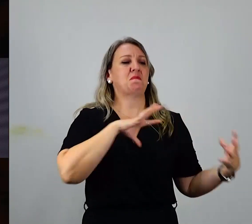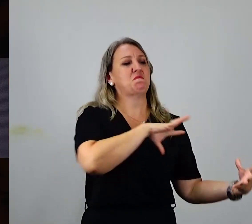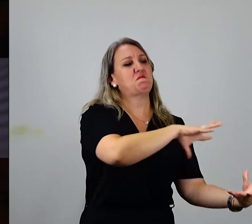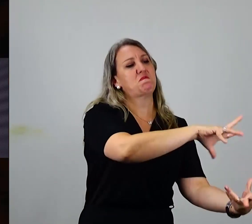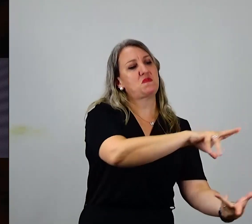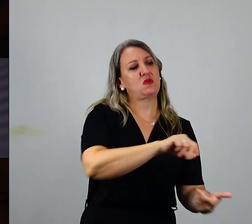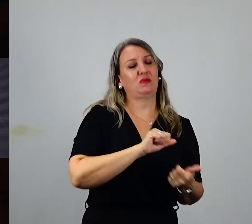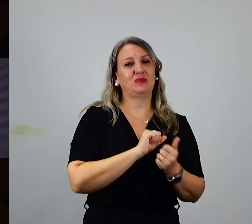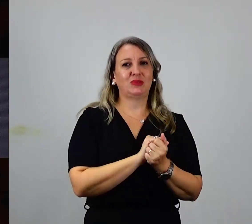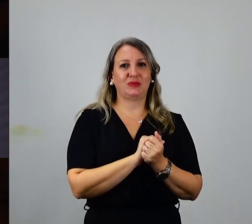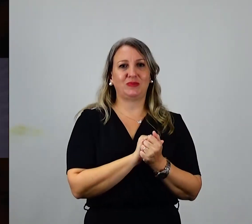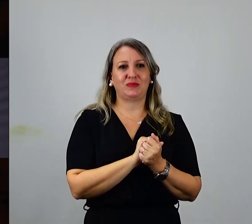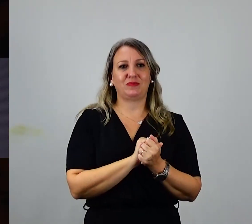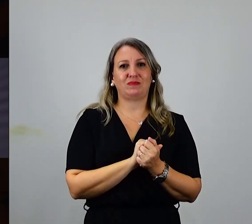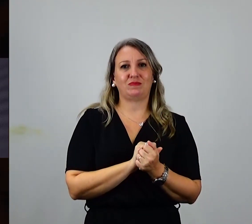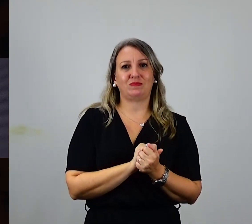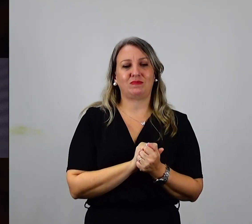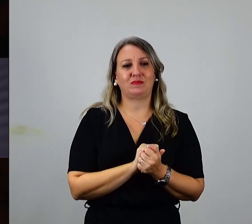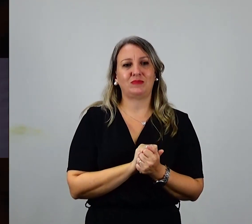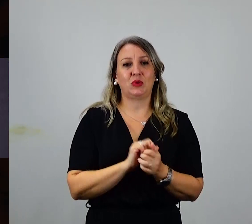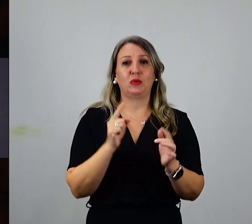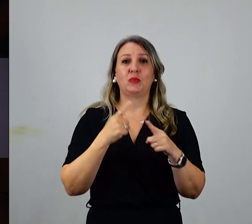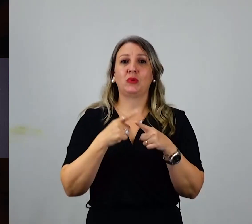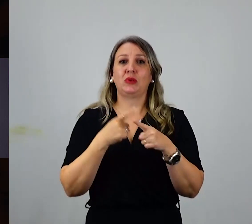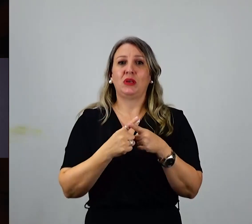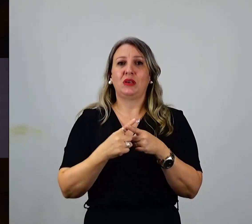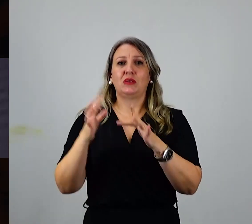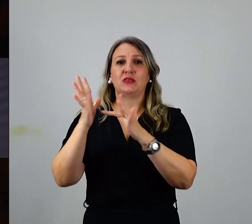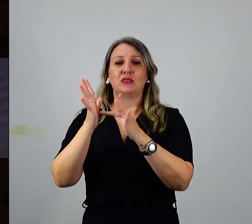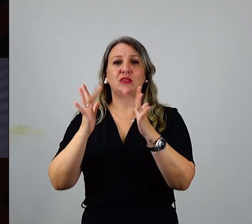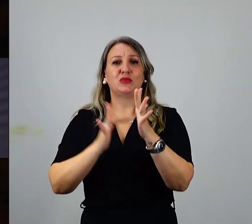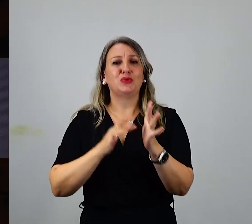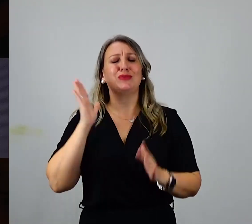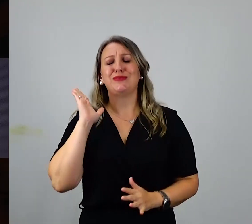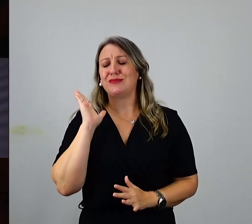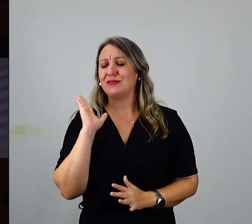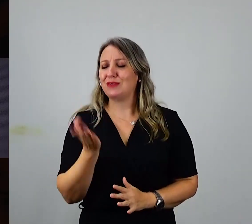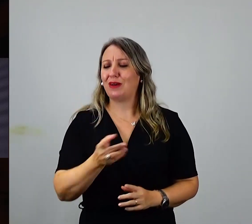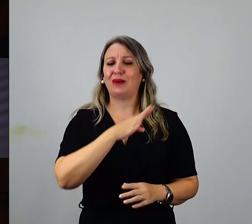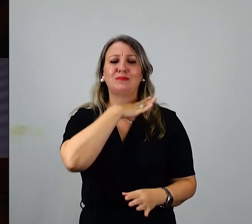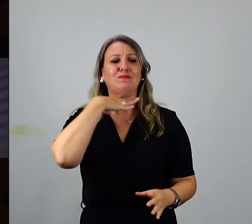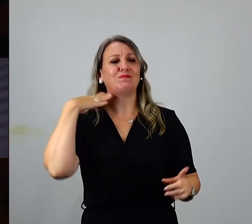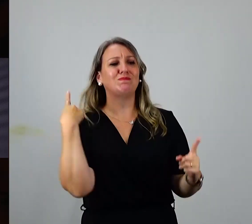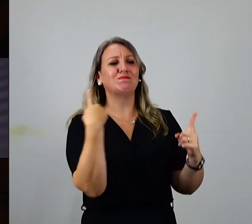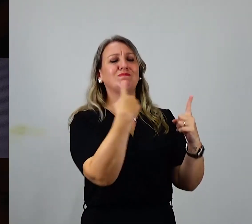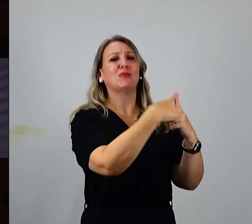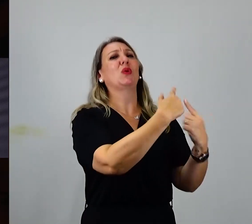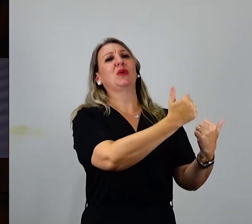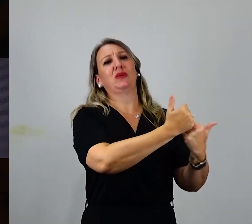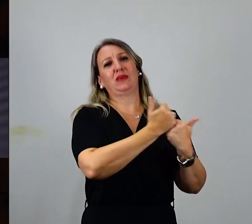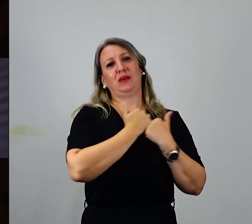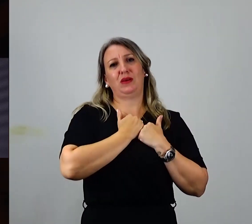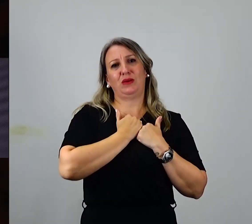Ele morreu por nós, para nos livrar dessas coisas que os filhos da ira